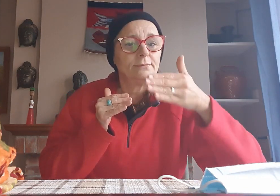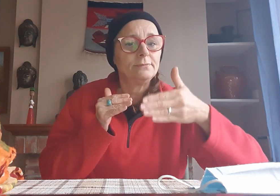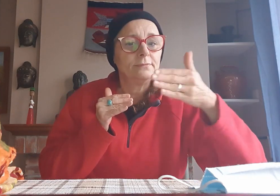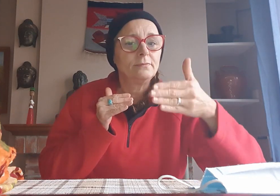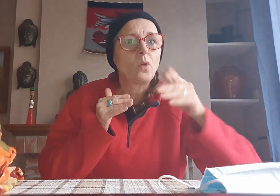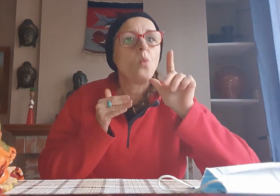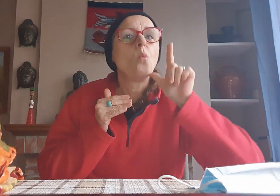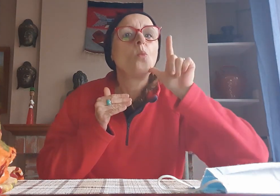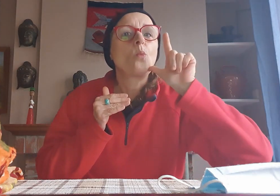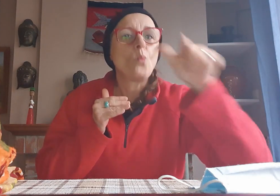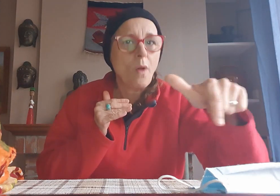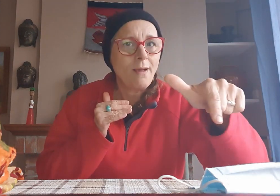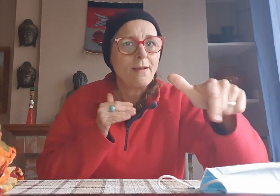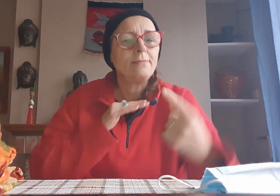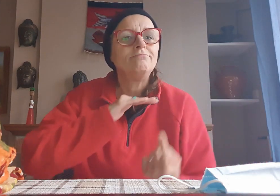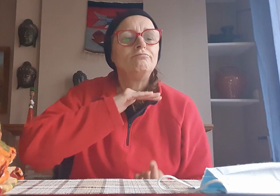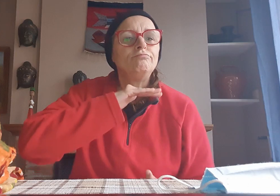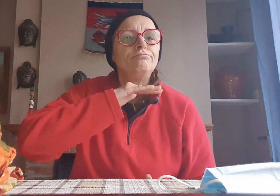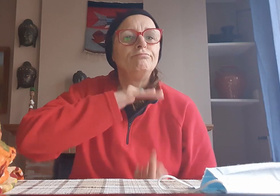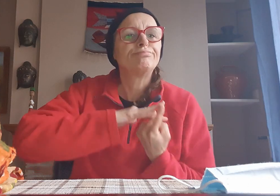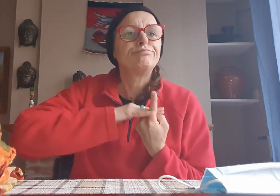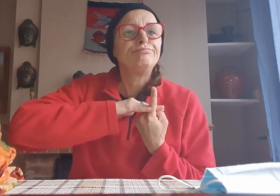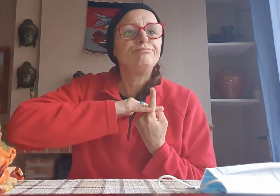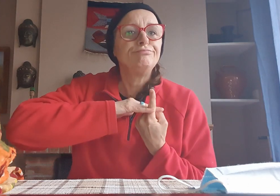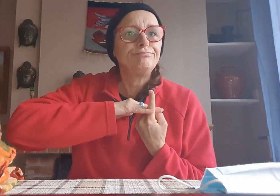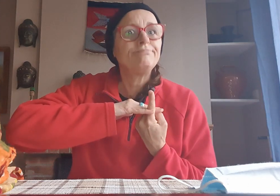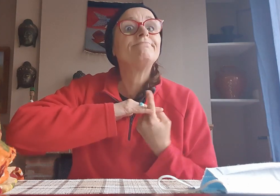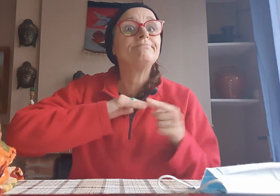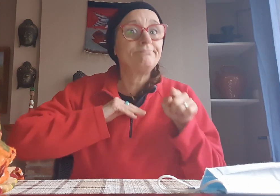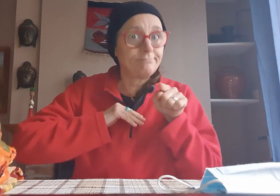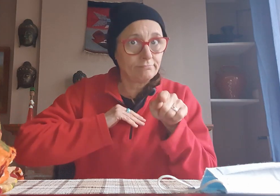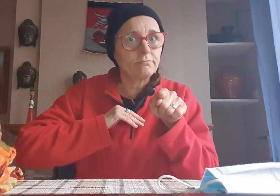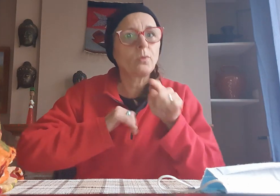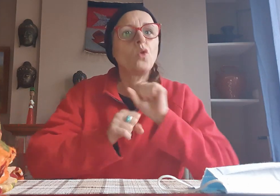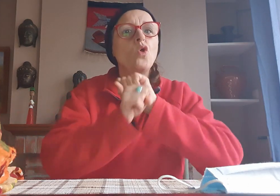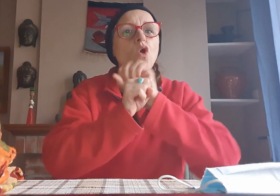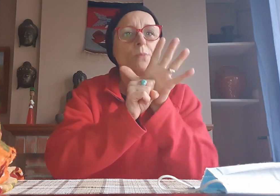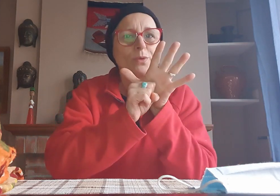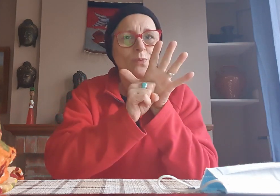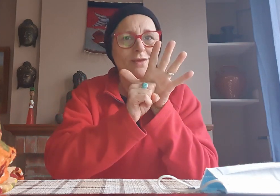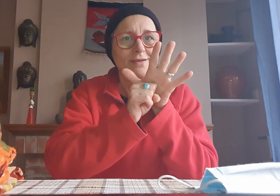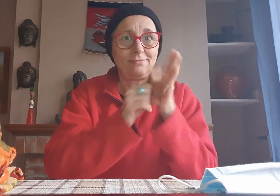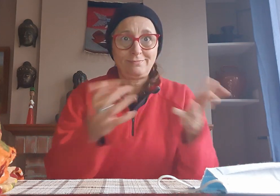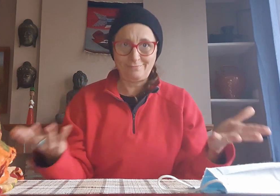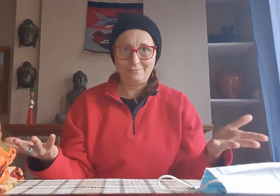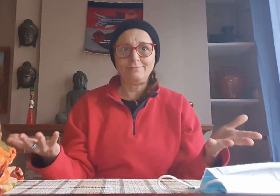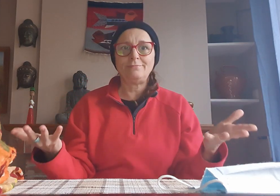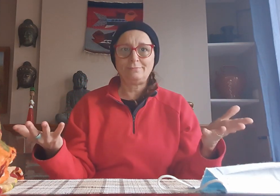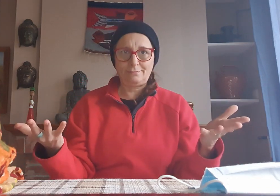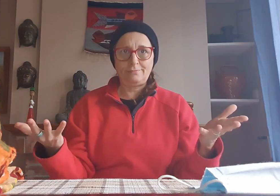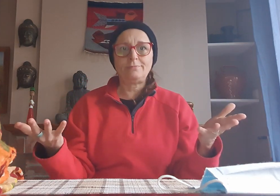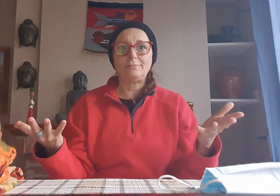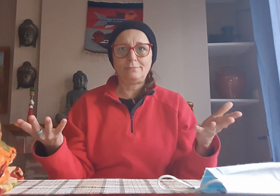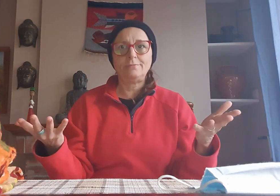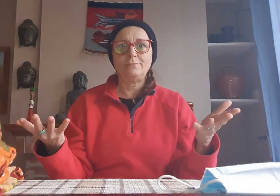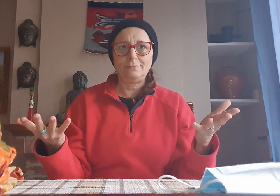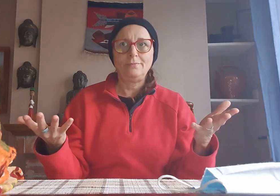Hola. Hola, Tracy. ¿Este es Dan? Hola, Dan. Hola, Tracy. Dan. Encantada de conocerte. Igualmente. Gracias por venir. Como veréis, hay dos casas.